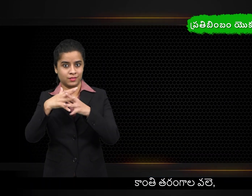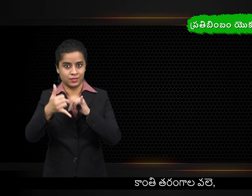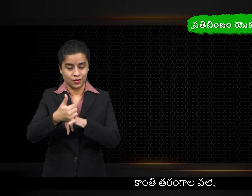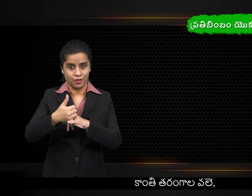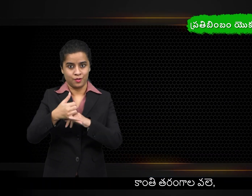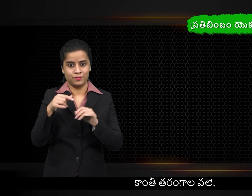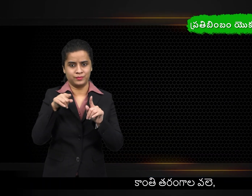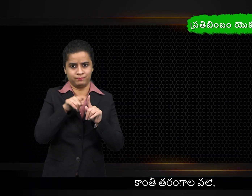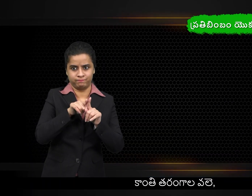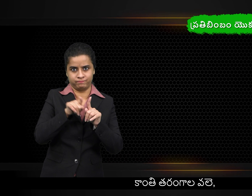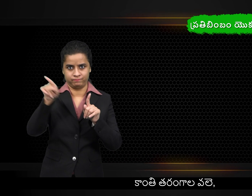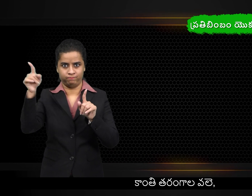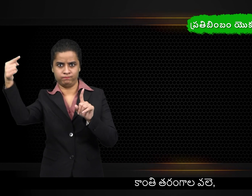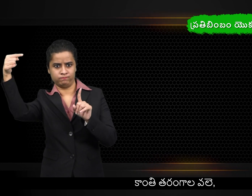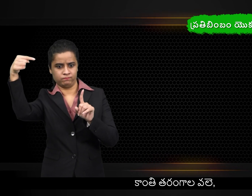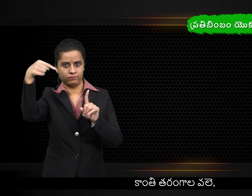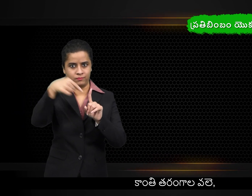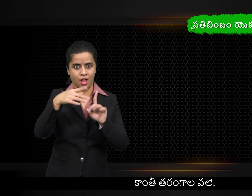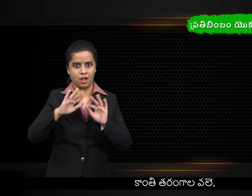కాంతి తరంగాల వలె